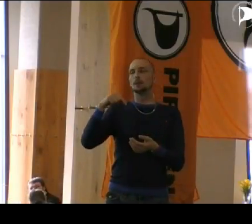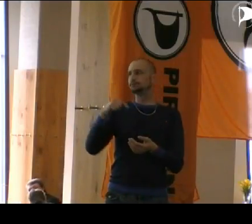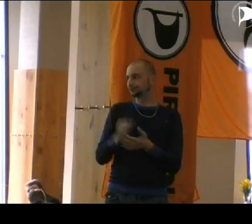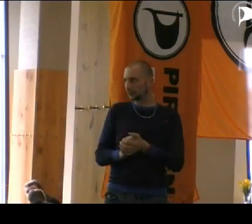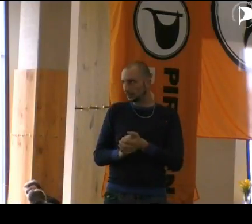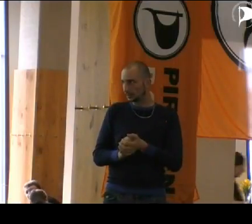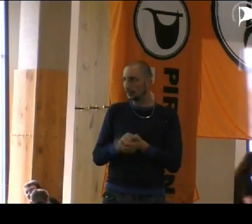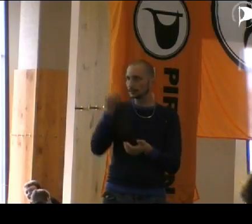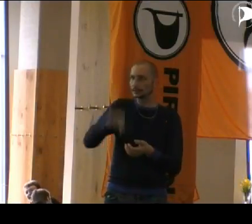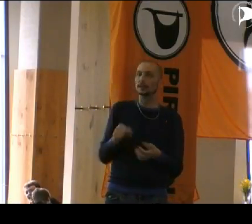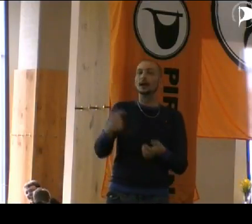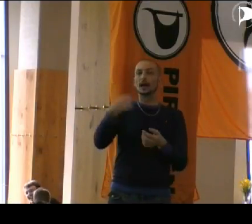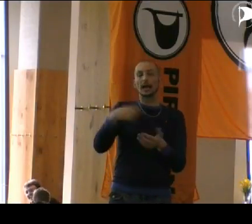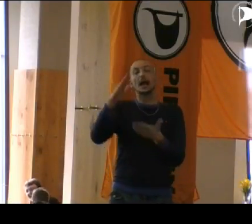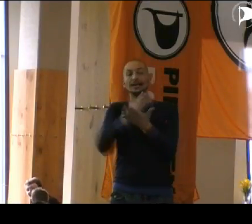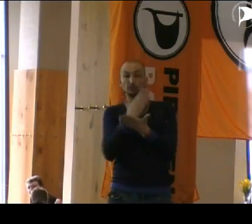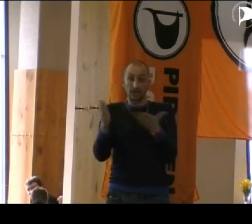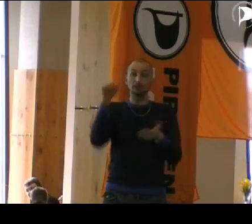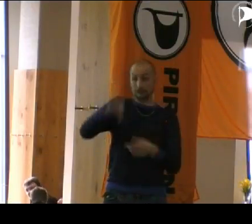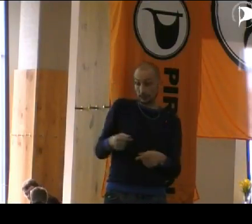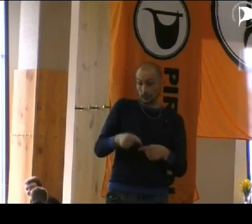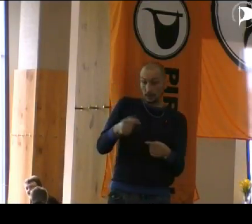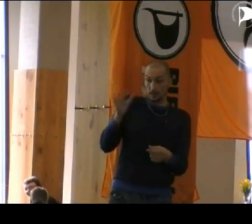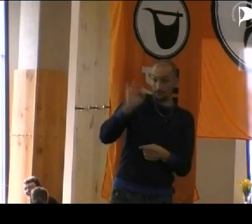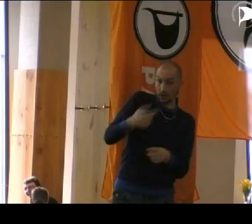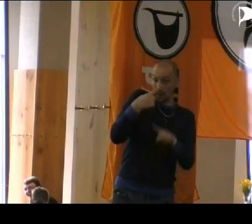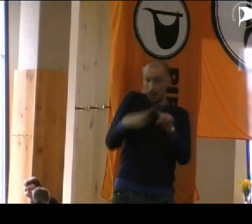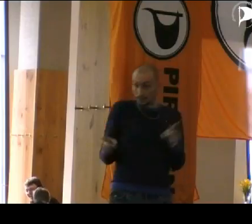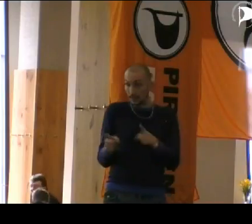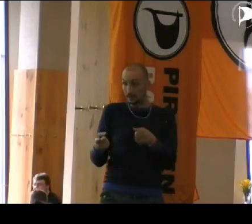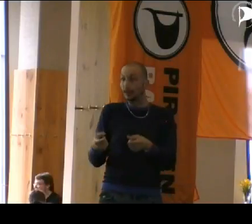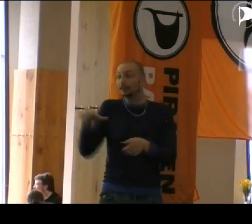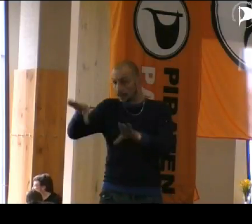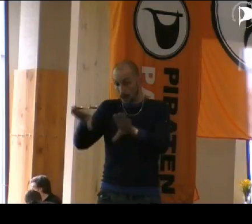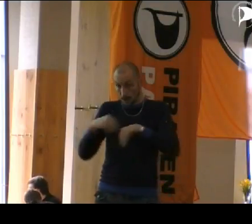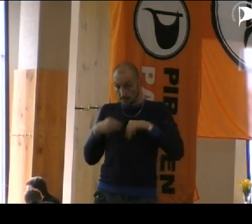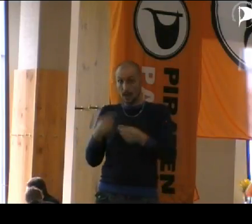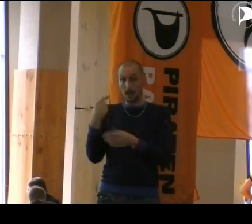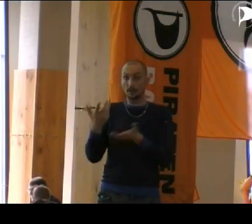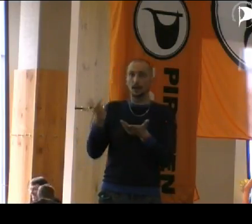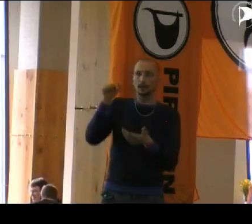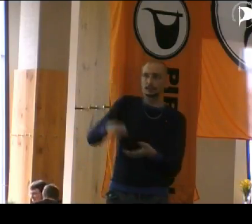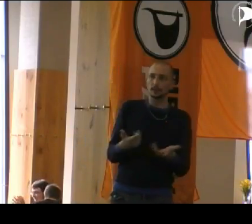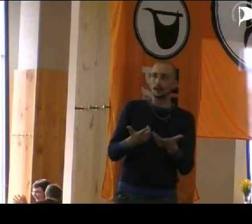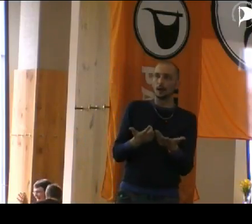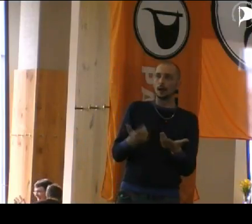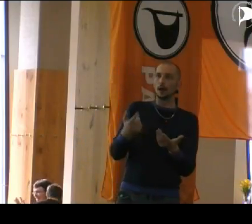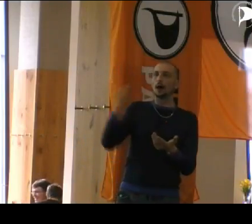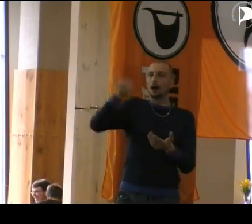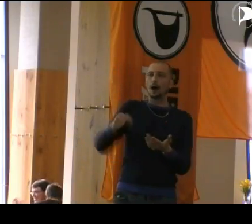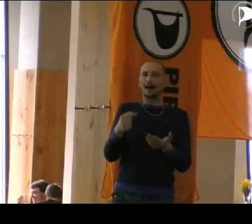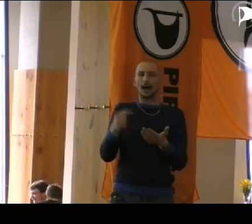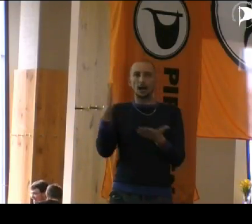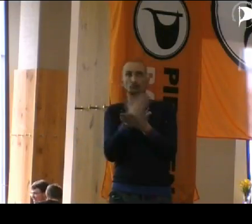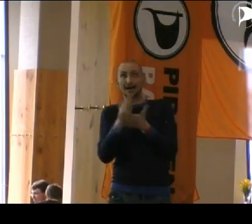bin ich ja ein drüber gehen oder bin ich habe charismatiker also charisma dann entscheidet ein neues bild